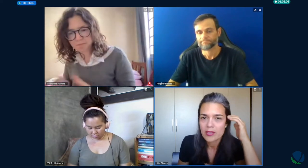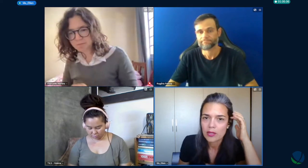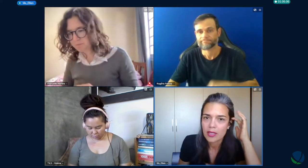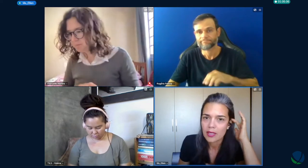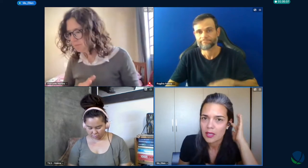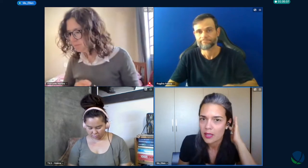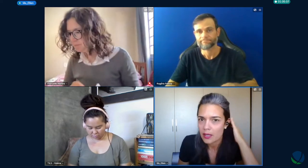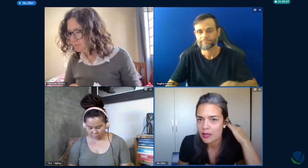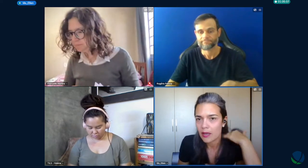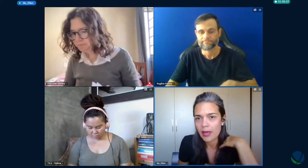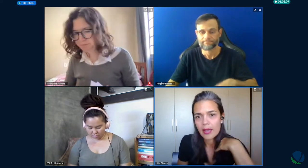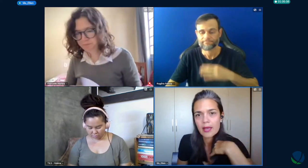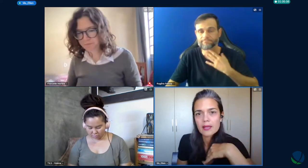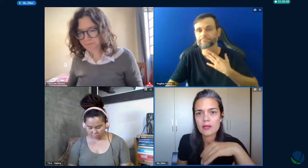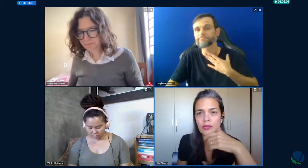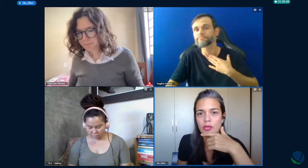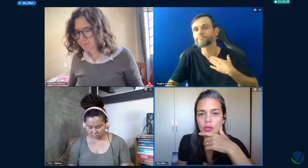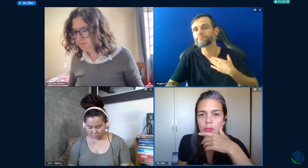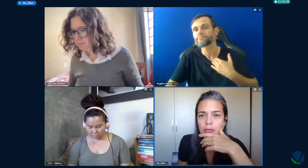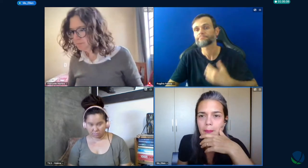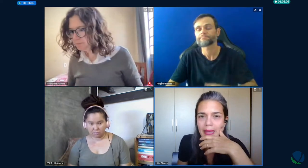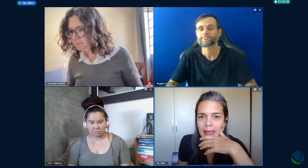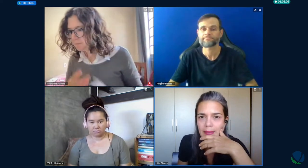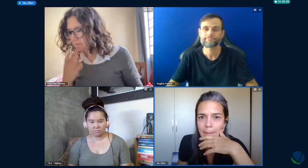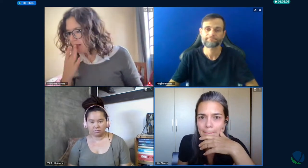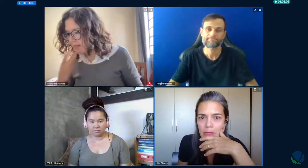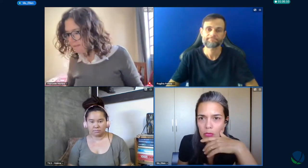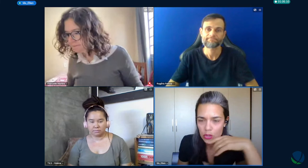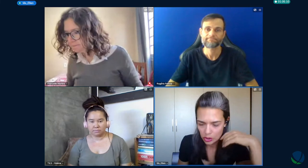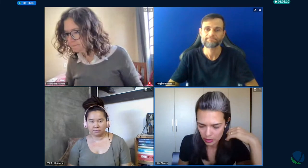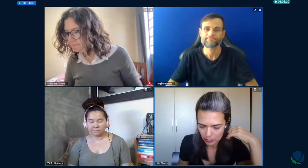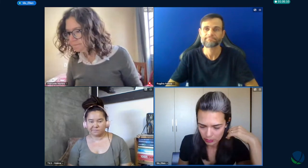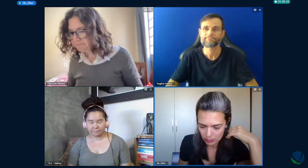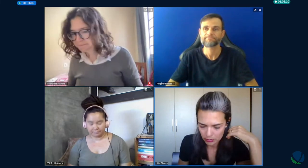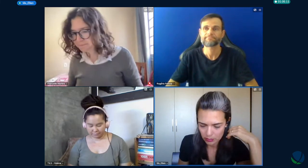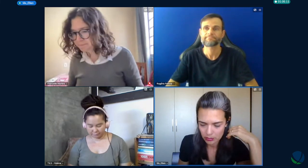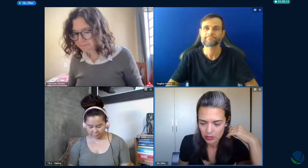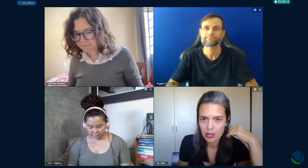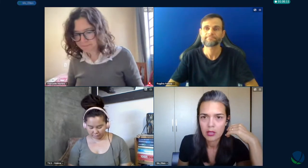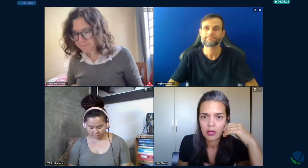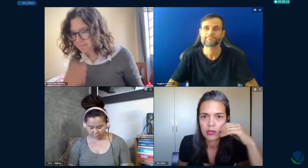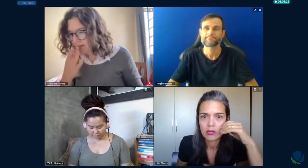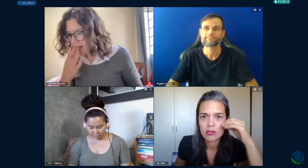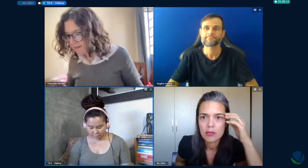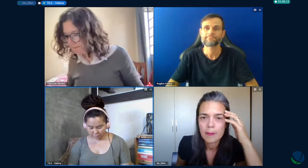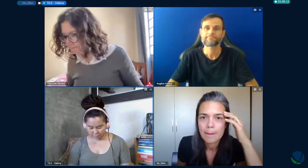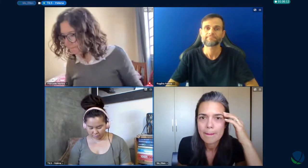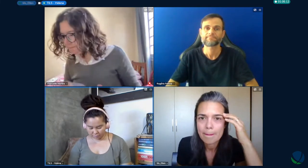O resto aqui foi tudo muito bem durante...